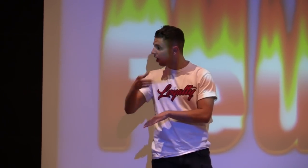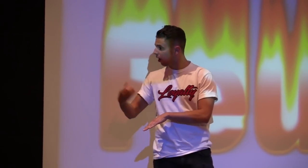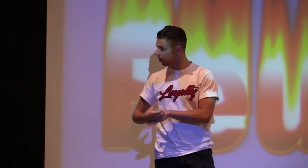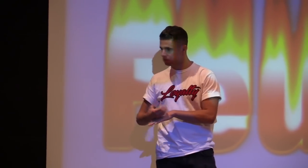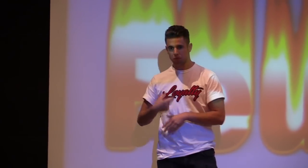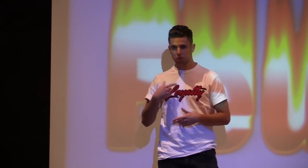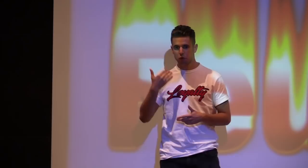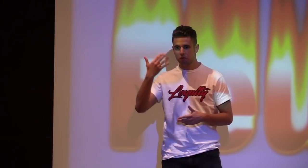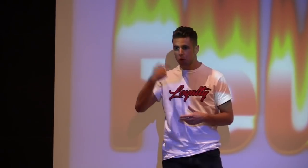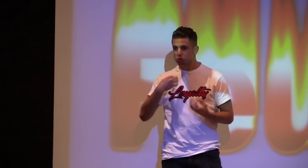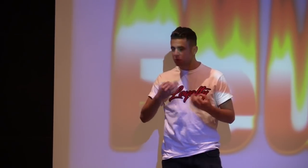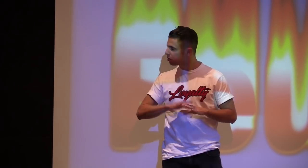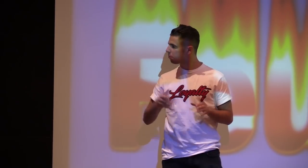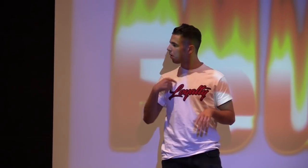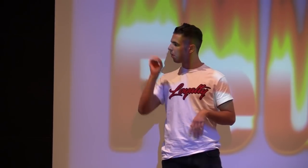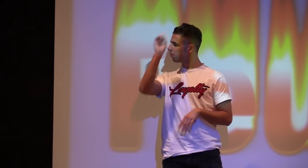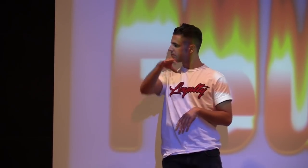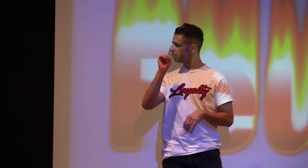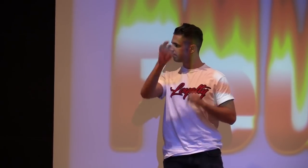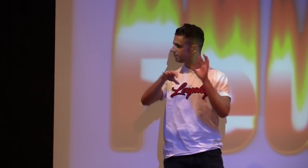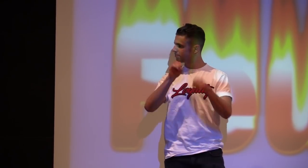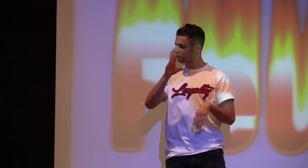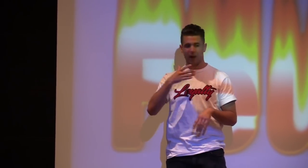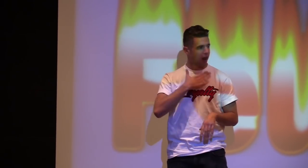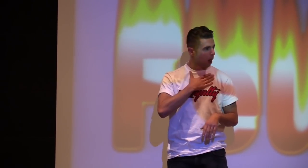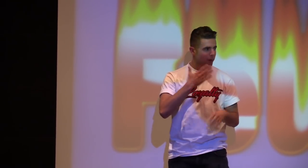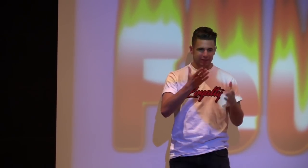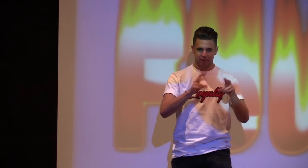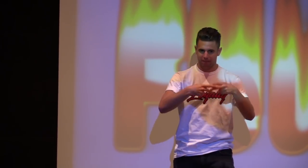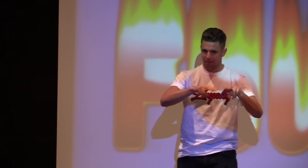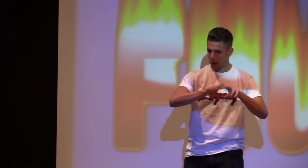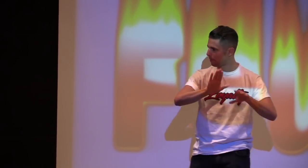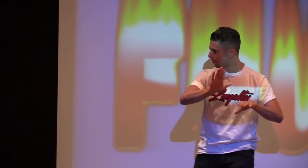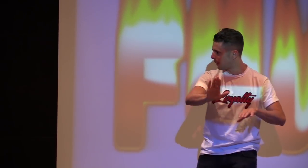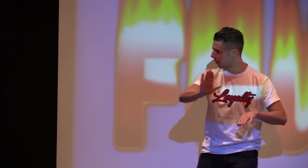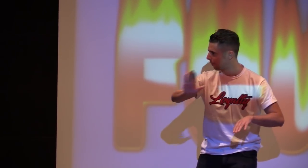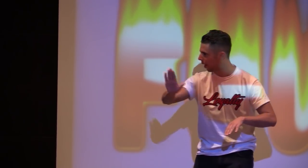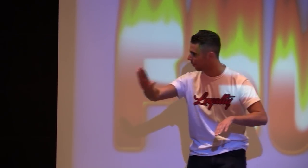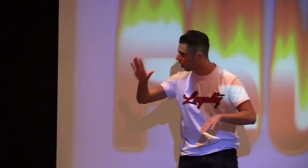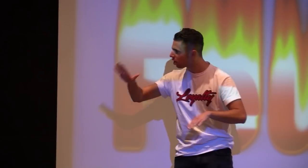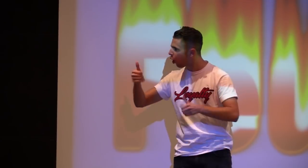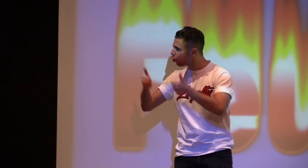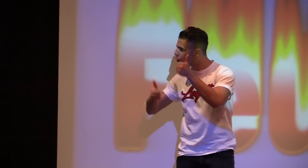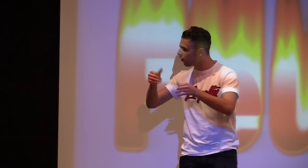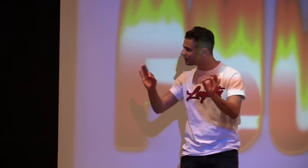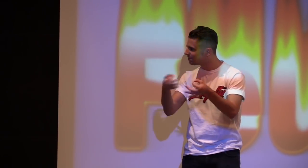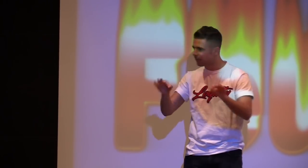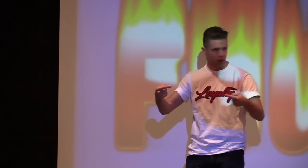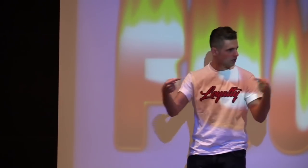Und da sind halt alle guten Leute auch hingegangen, ne? Und wenn man halt zu viel, oder wenn es zu viele Leute sind in